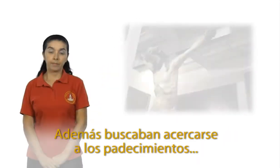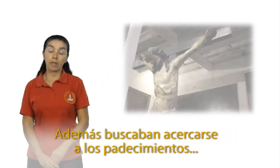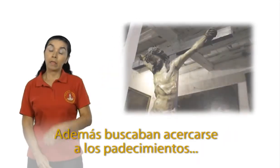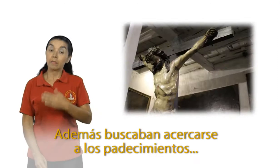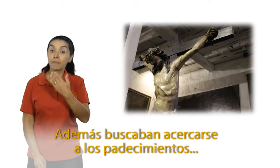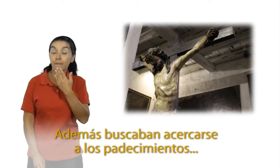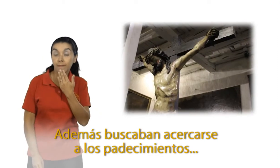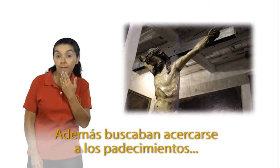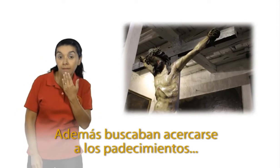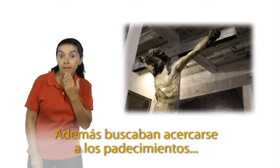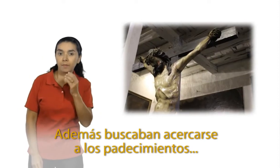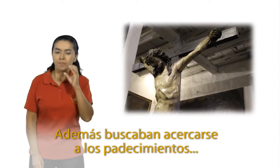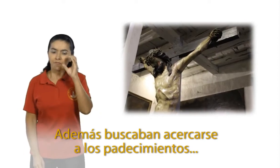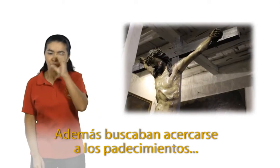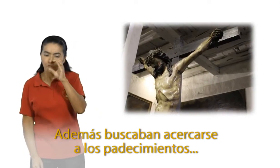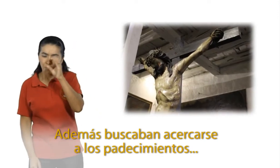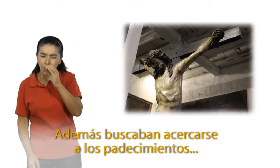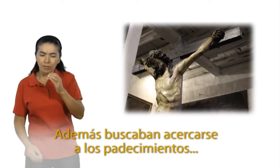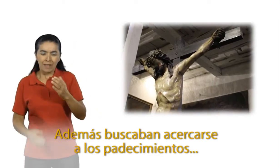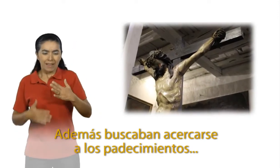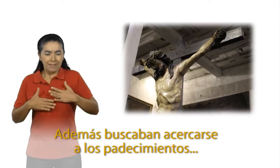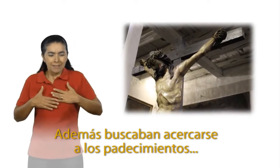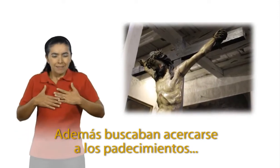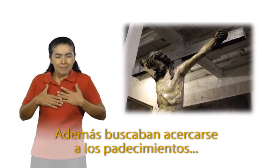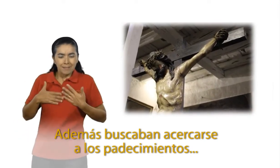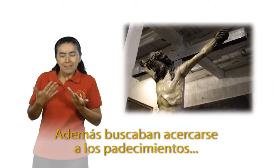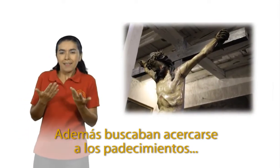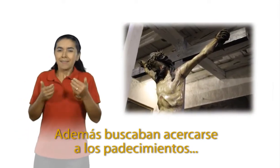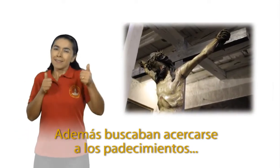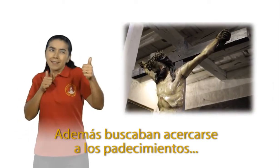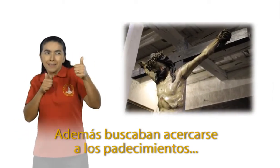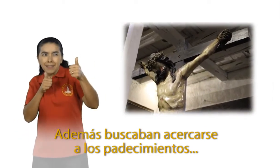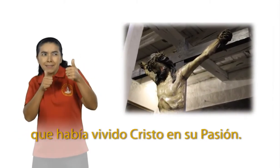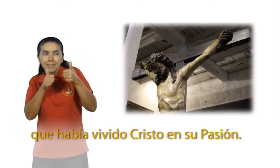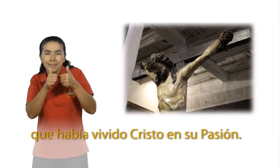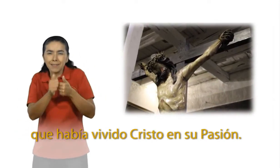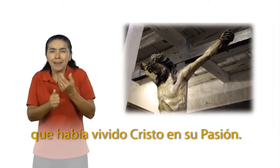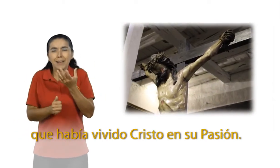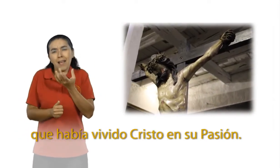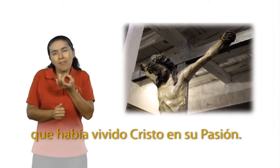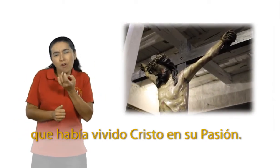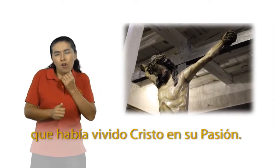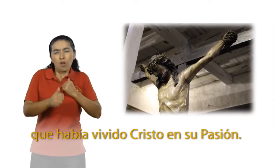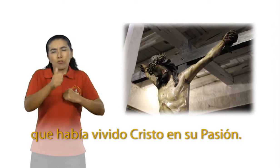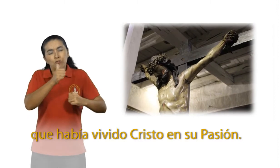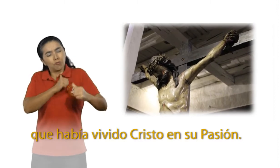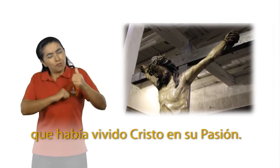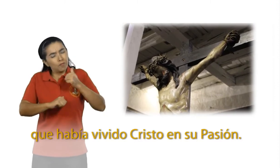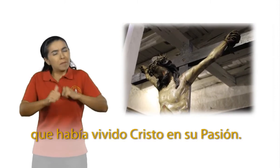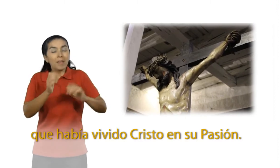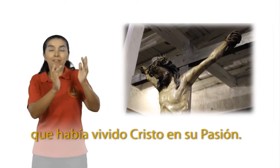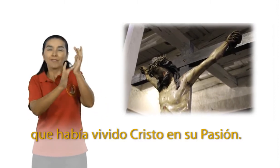Además, buscaban acercarse a los padecimientos que había vivido Cristo en su pasión.